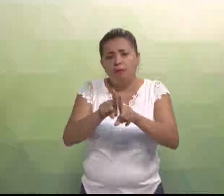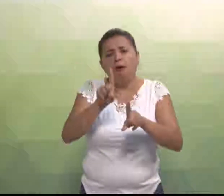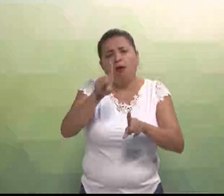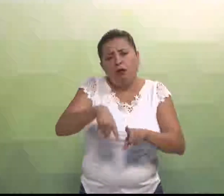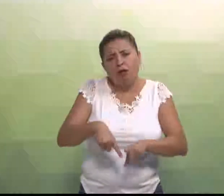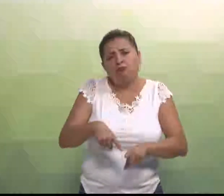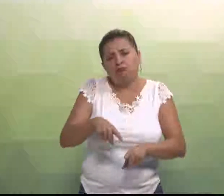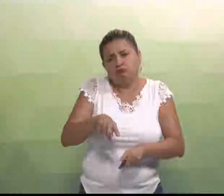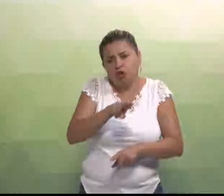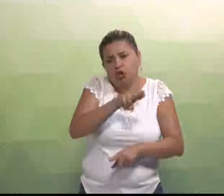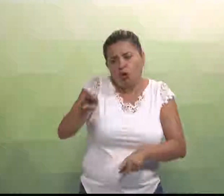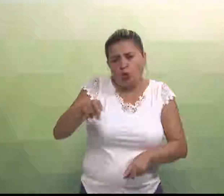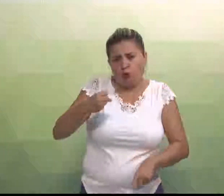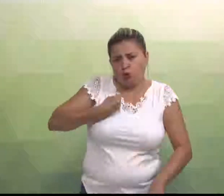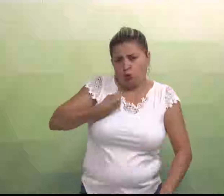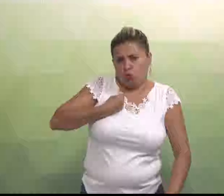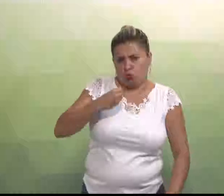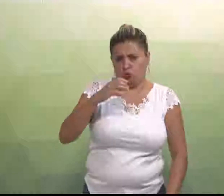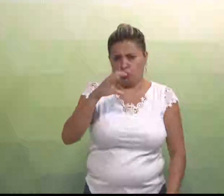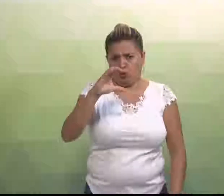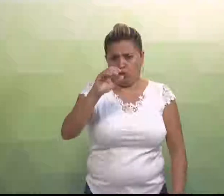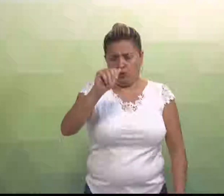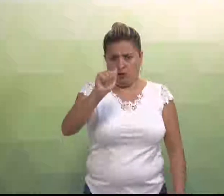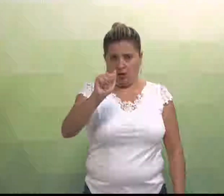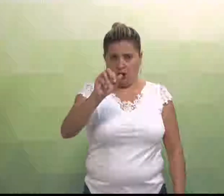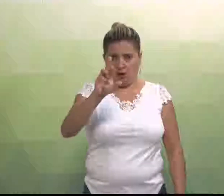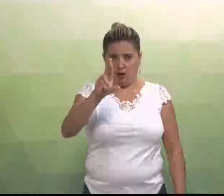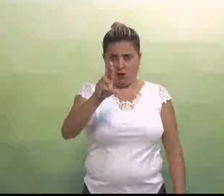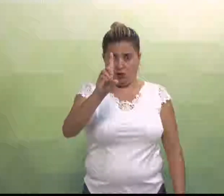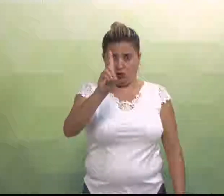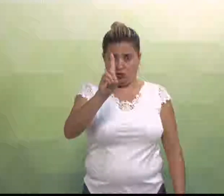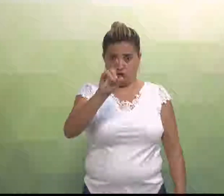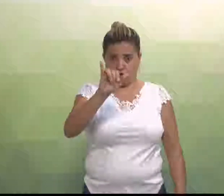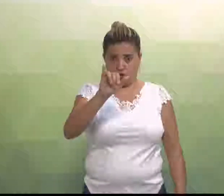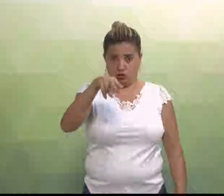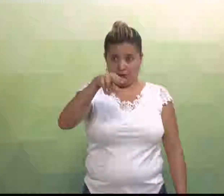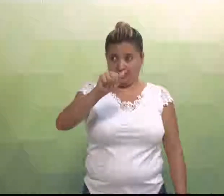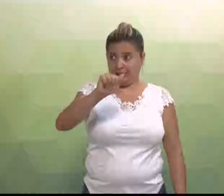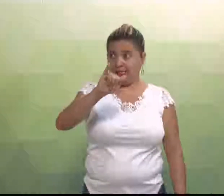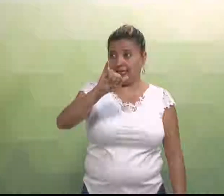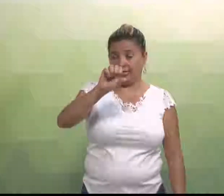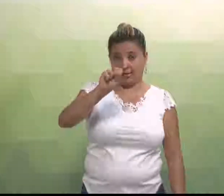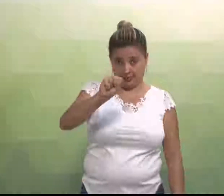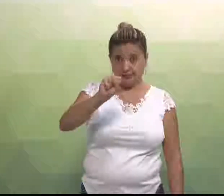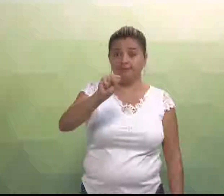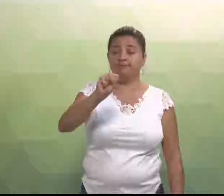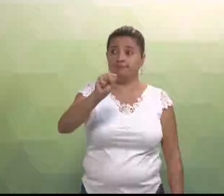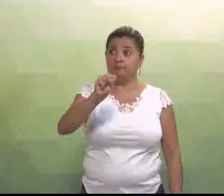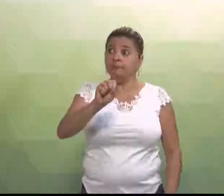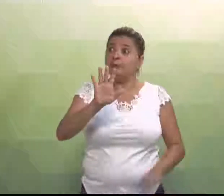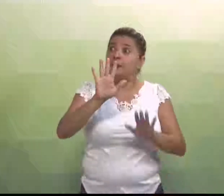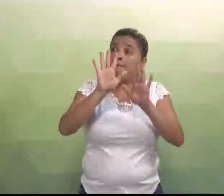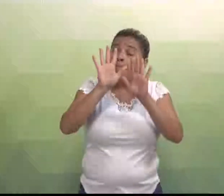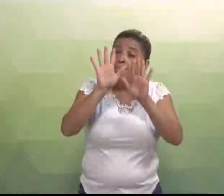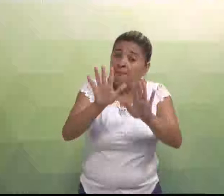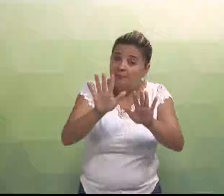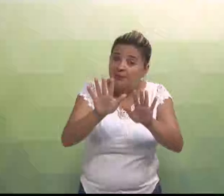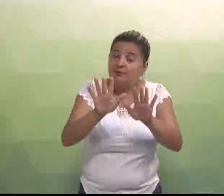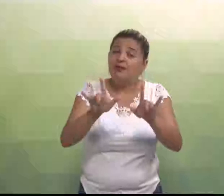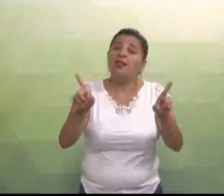esse segundo, na verdade, ele tem como nome cardinal, que é os números cardinais.